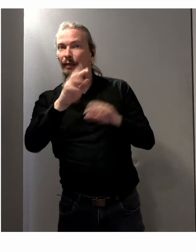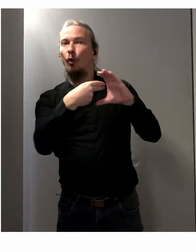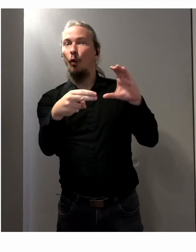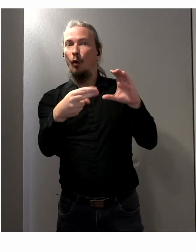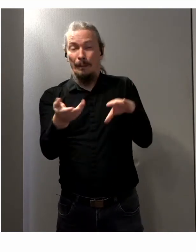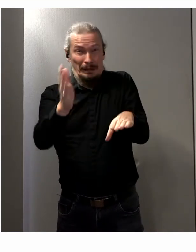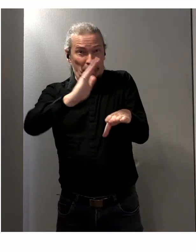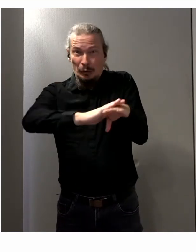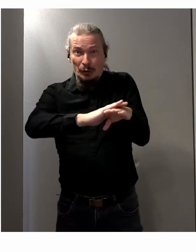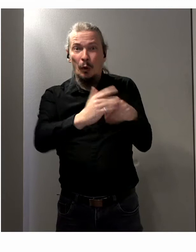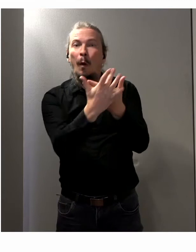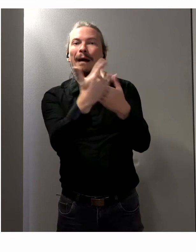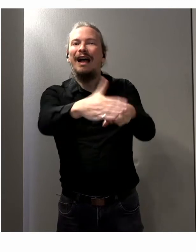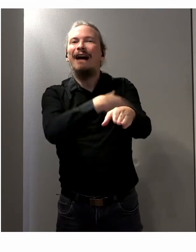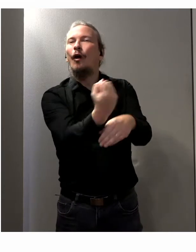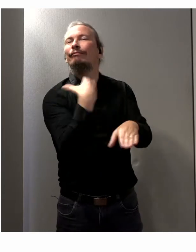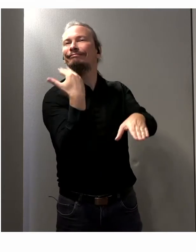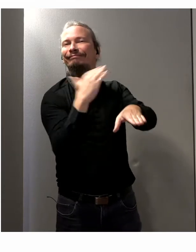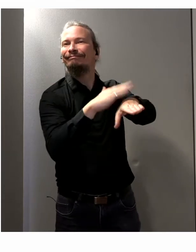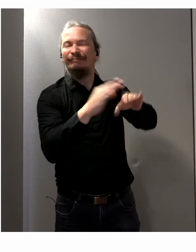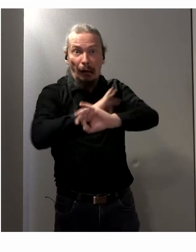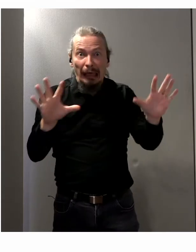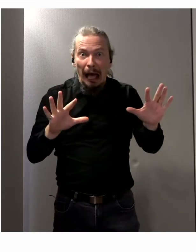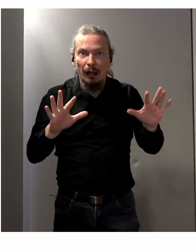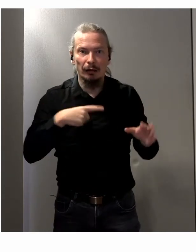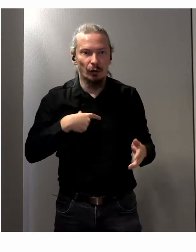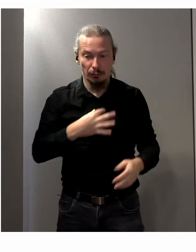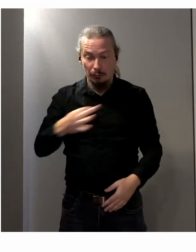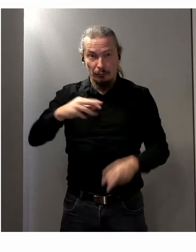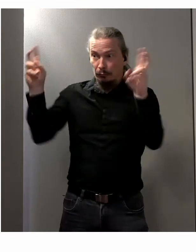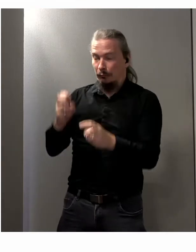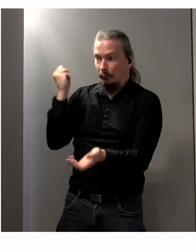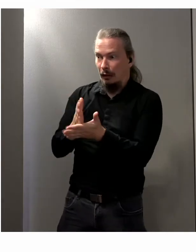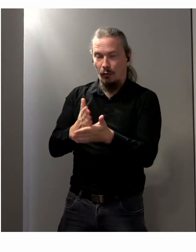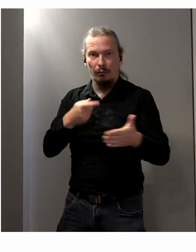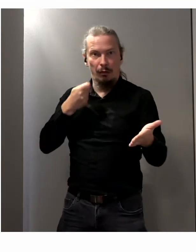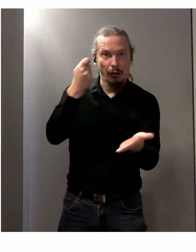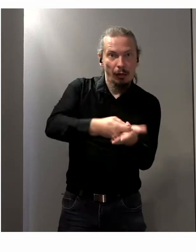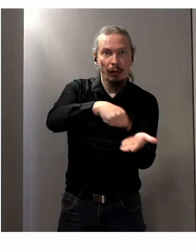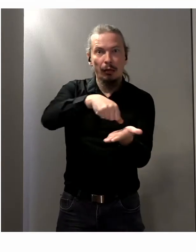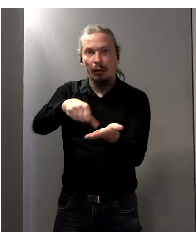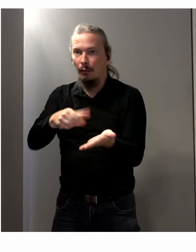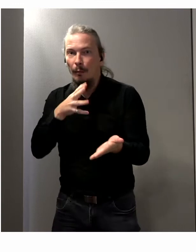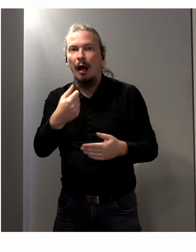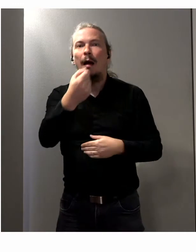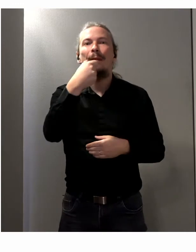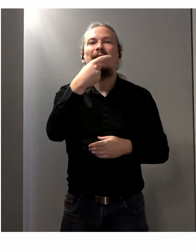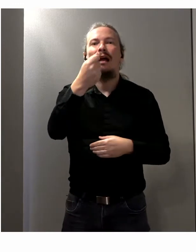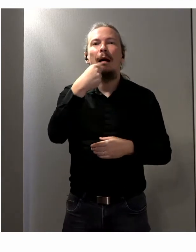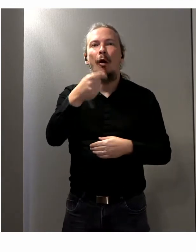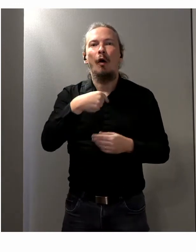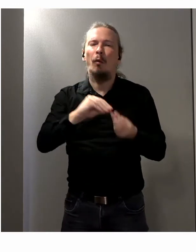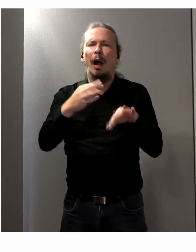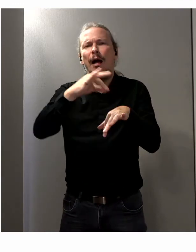sans aucun courrier préalable pour m'en avertir. Je ne pouvais plus payer ma part de course, mes factures, les médicaments non remboursés, entre autres ceux pour mes yeux touchés